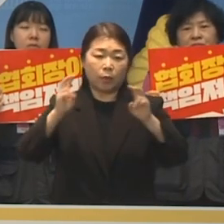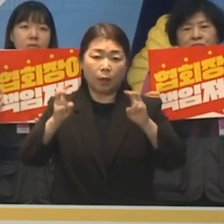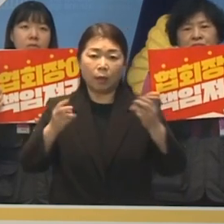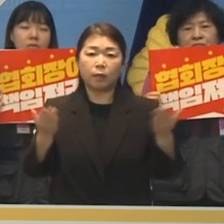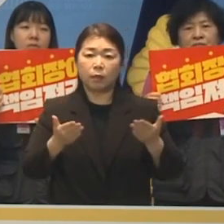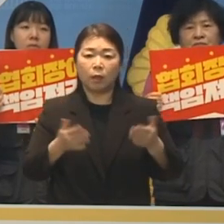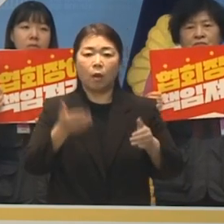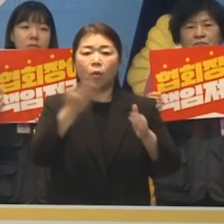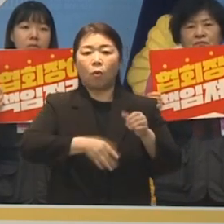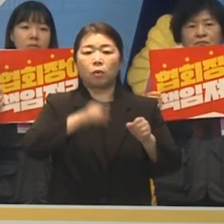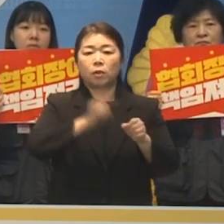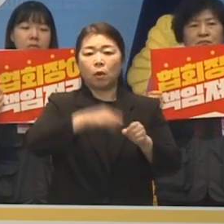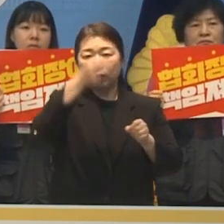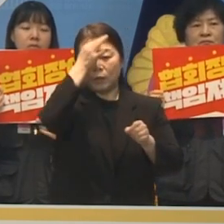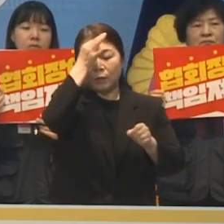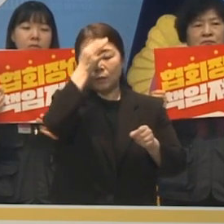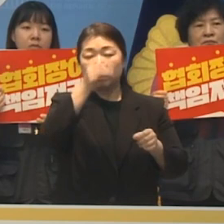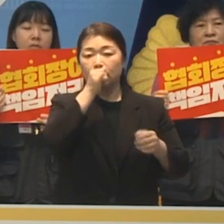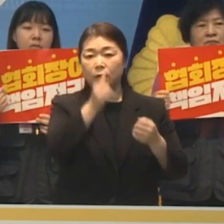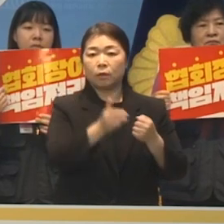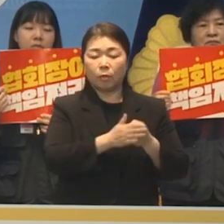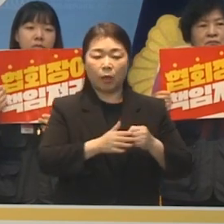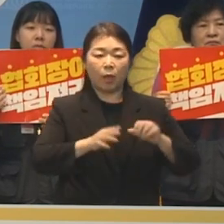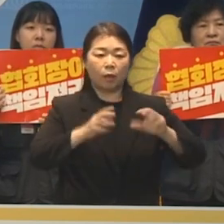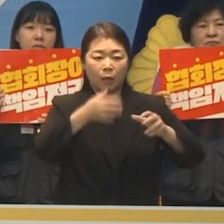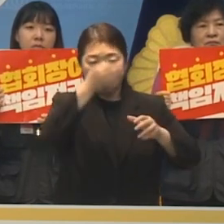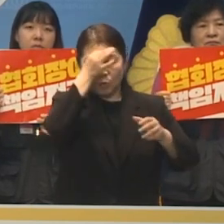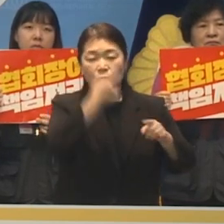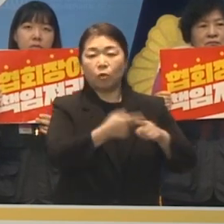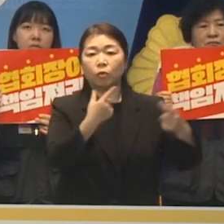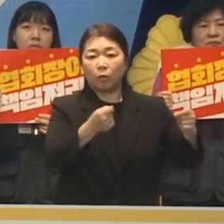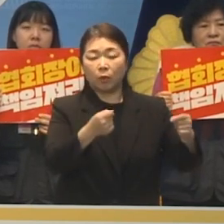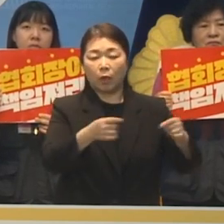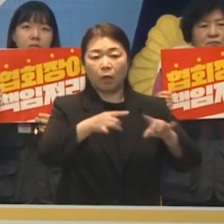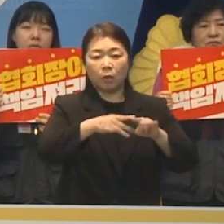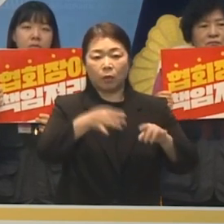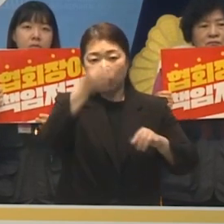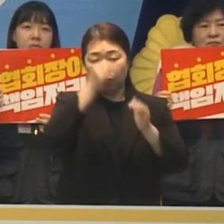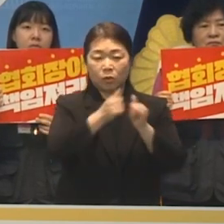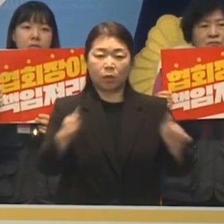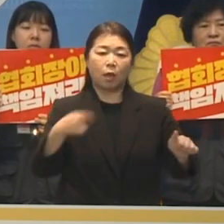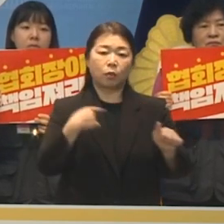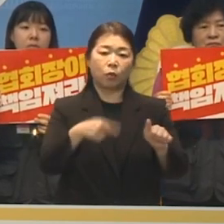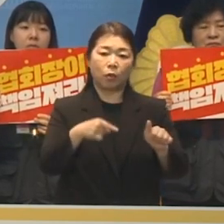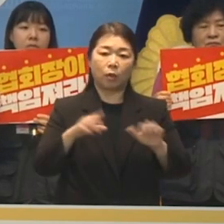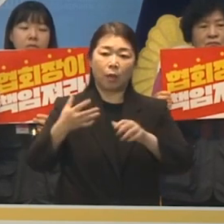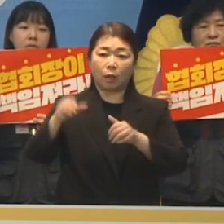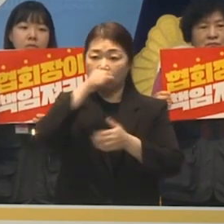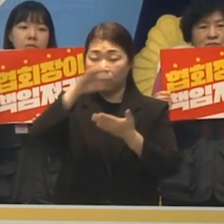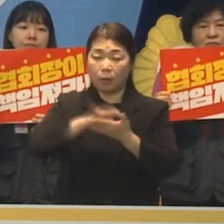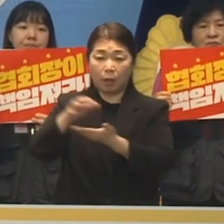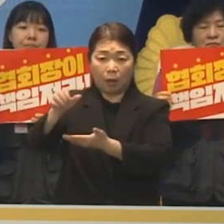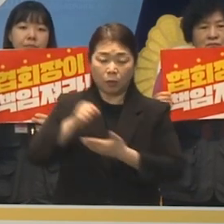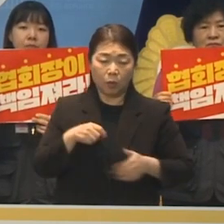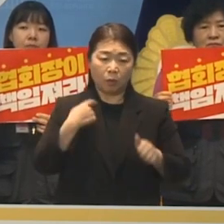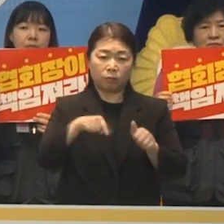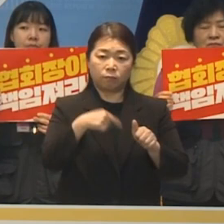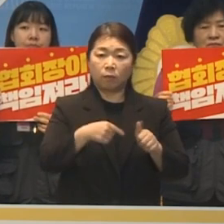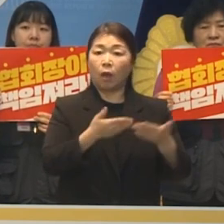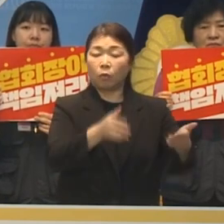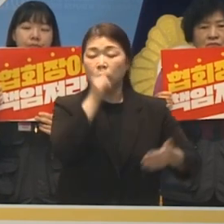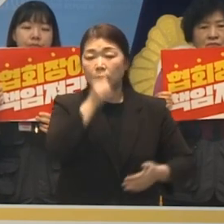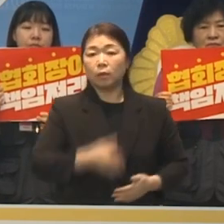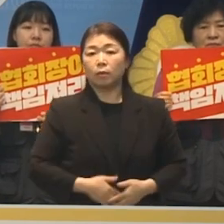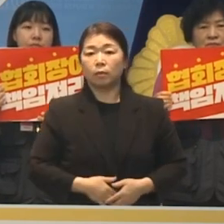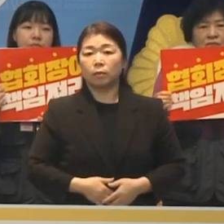전기공사업의 공적 기능을 수행하며 전기기술자 교육 등을 국비 지원을 받아 진행하고 있다.